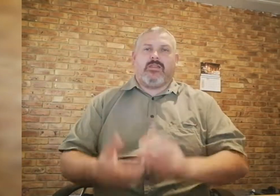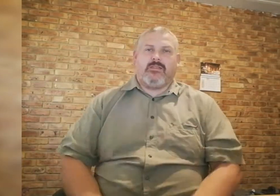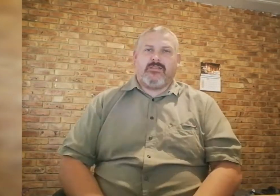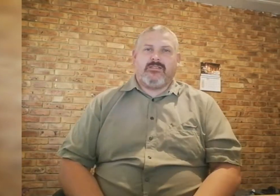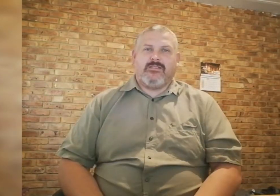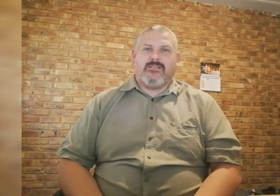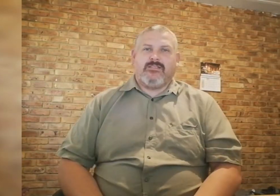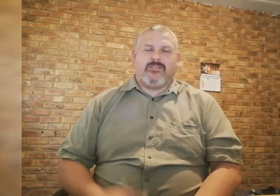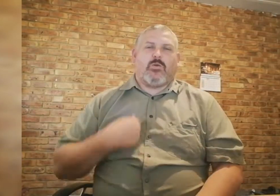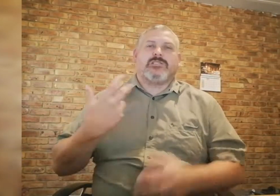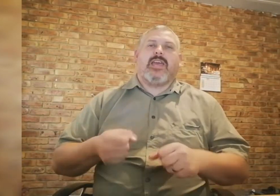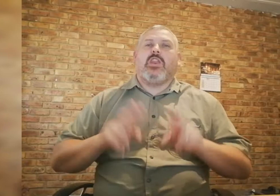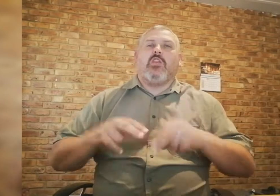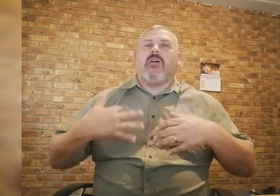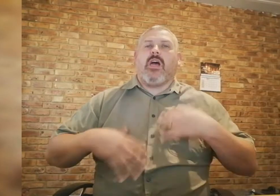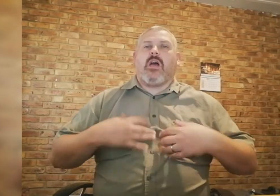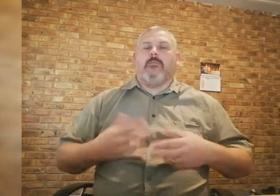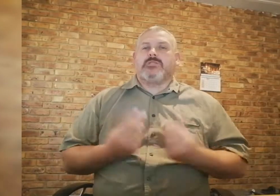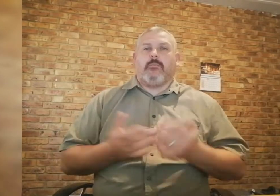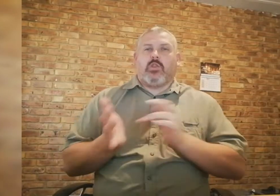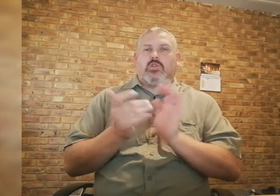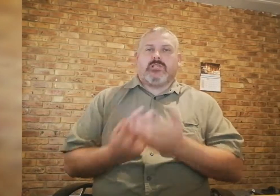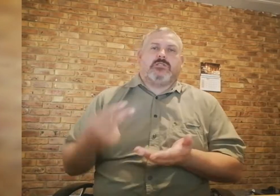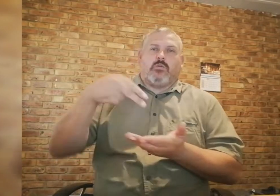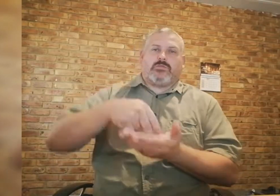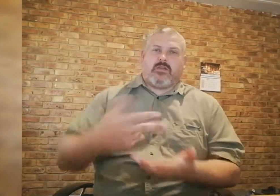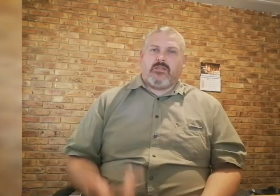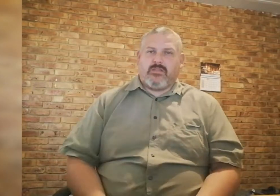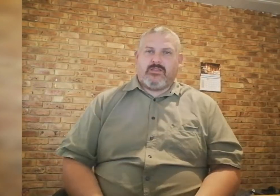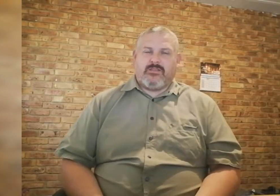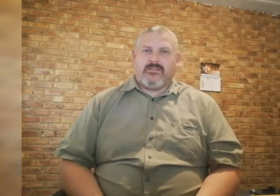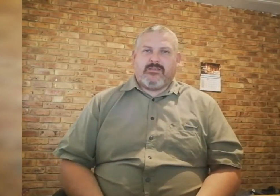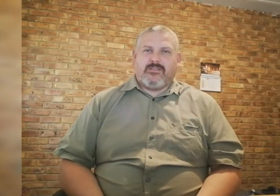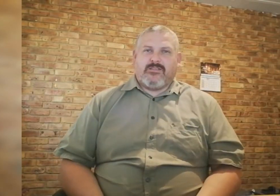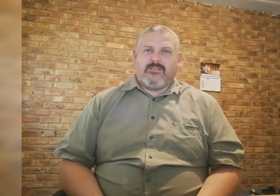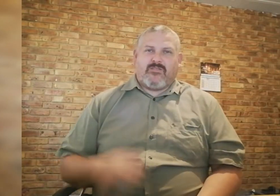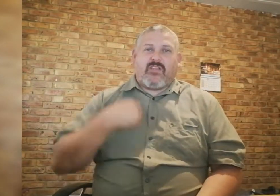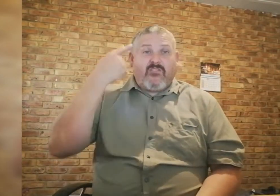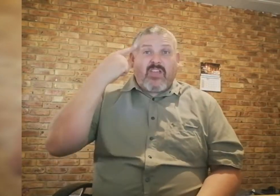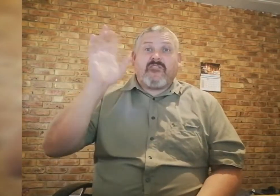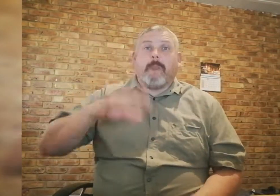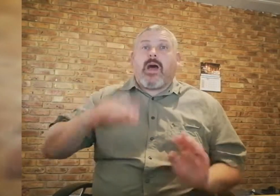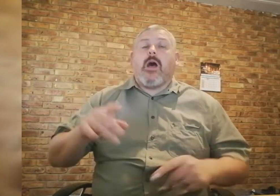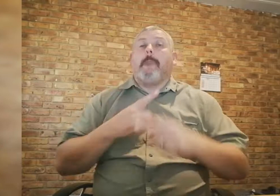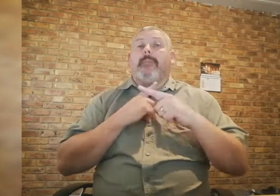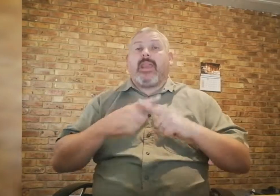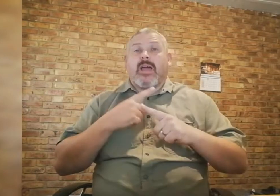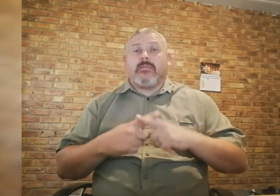Erde. Und steht wieder weggegangen, damit du es versucht hast. Und dann wird dann Bayer,